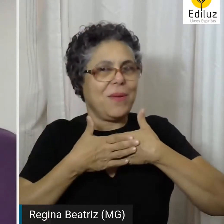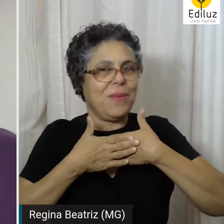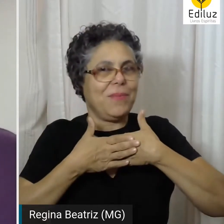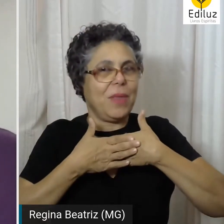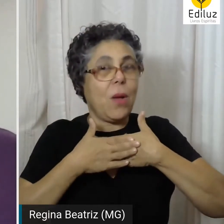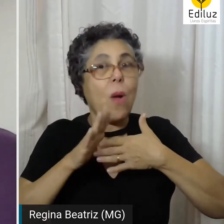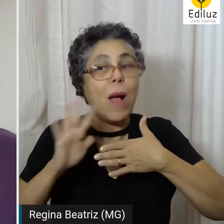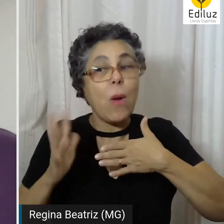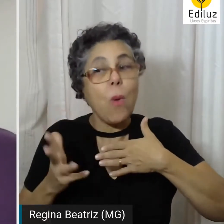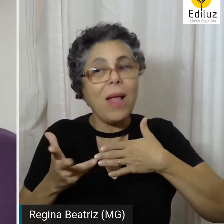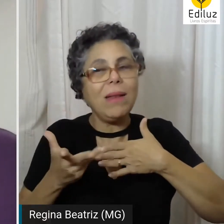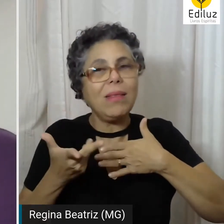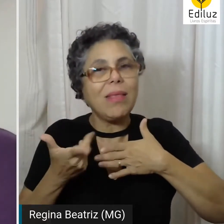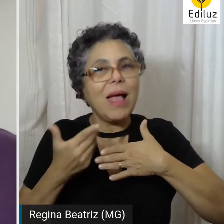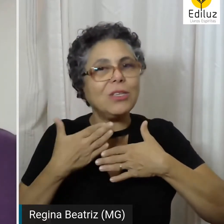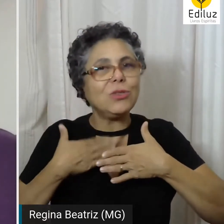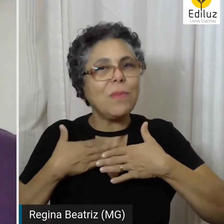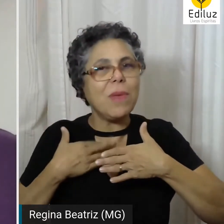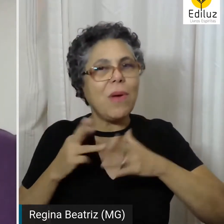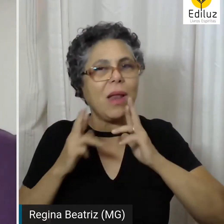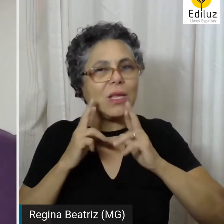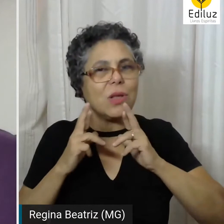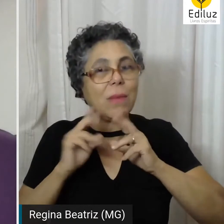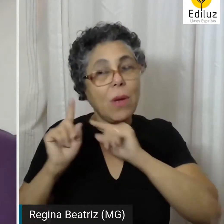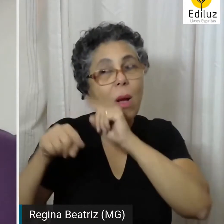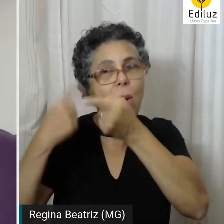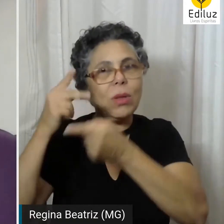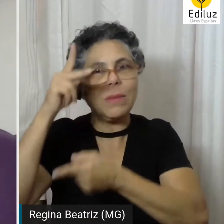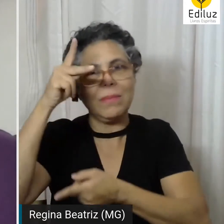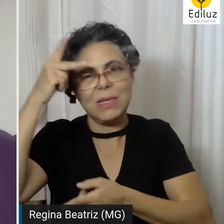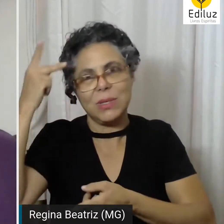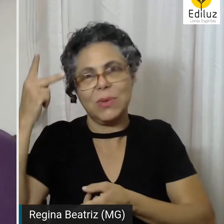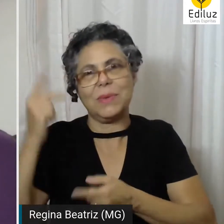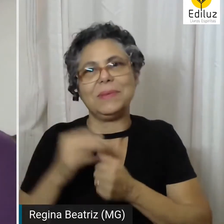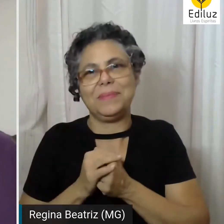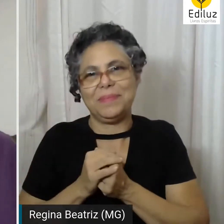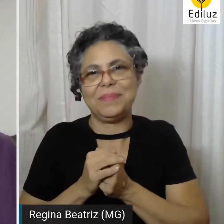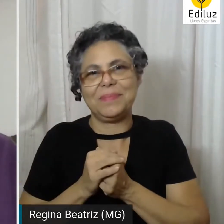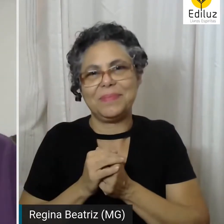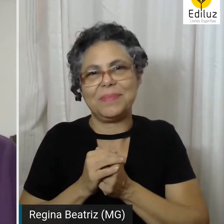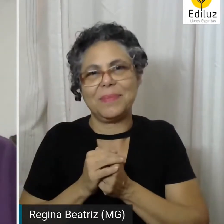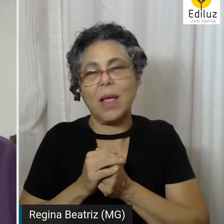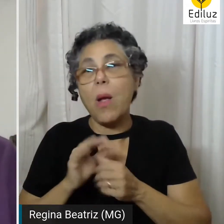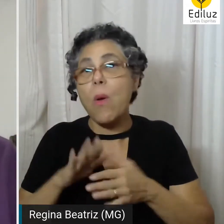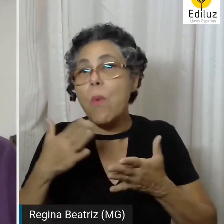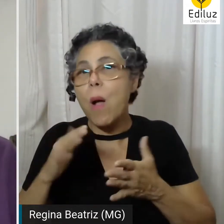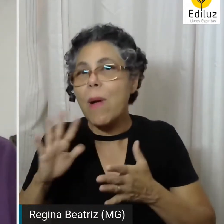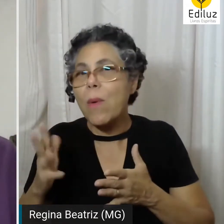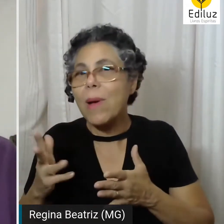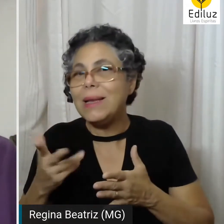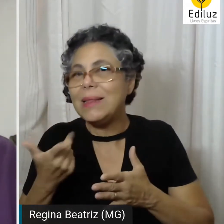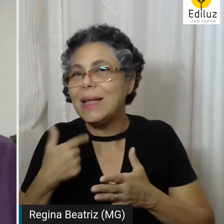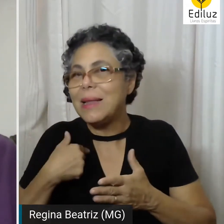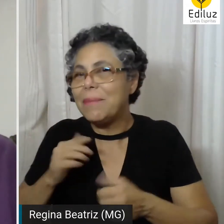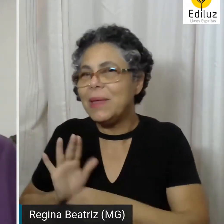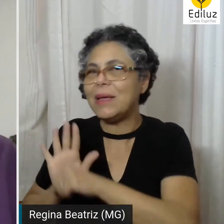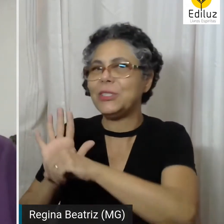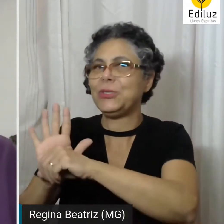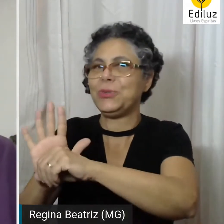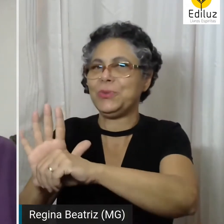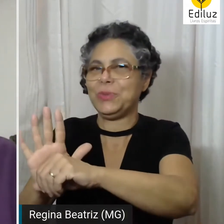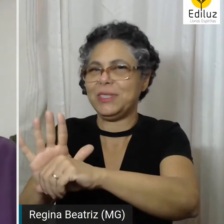qualidade do meu relacionamento com as pessoas. Qual é a qualidade da minha ajuda?